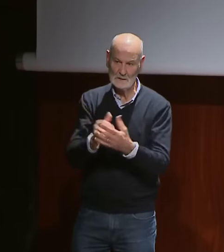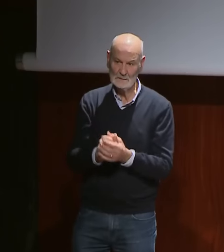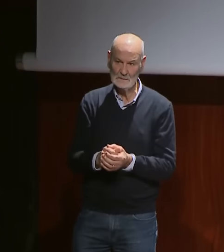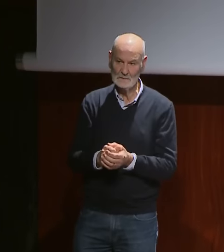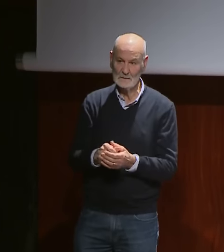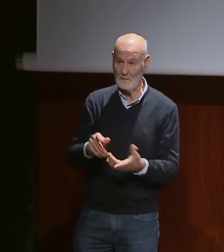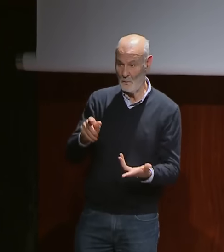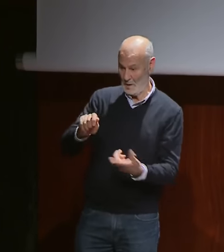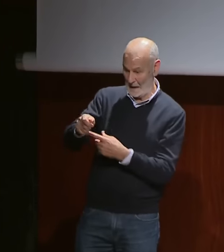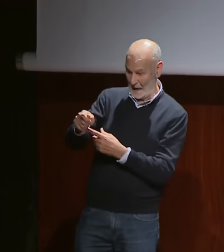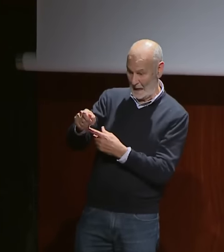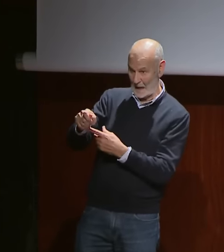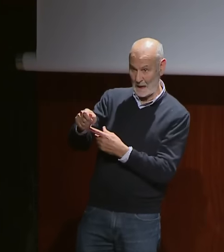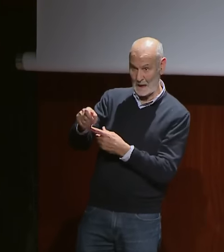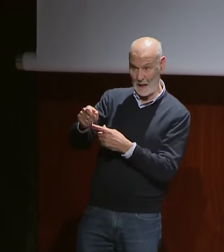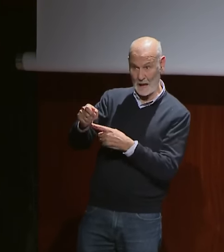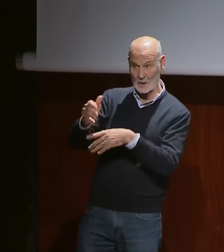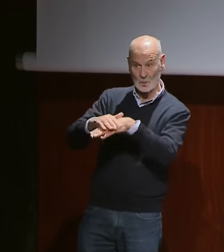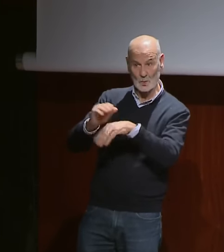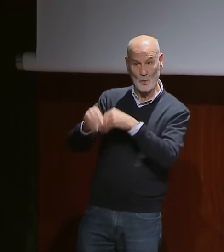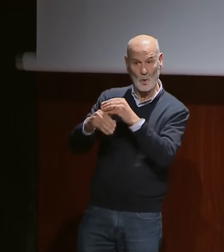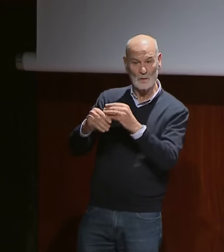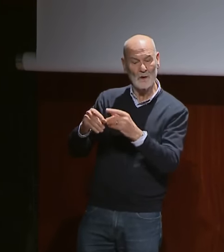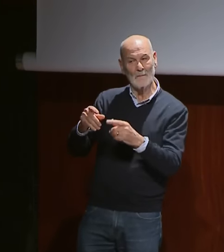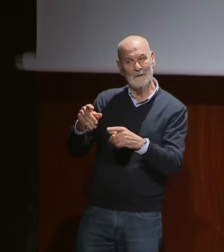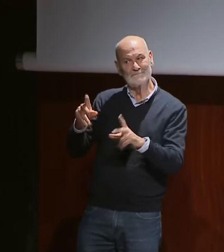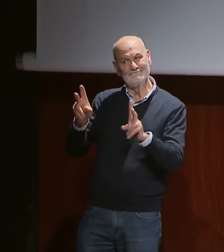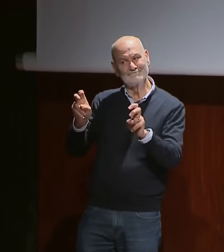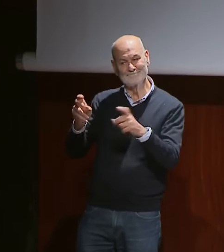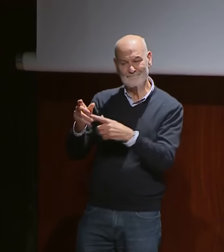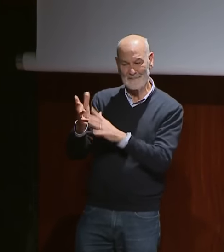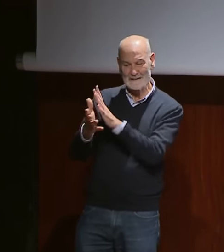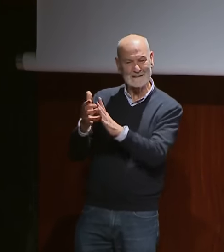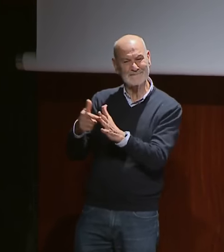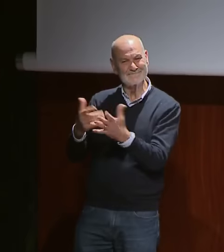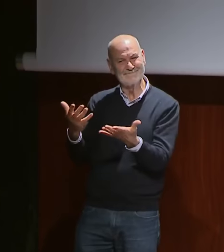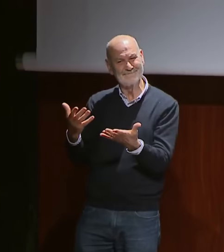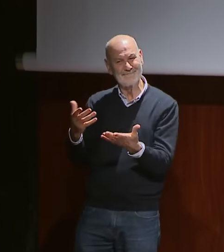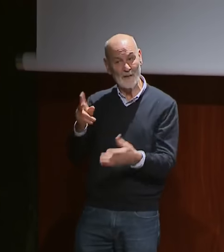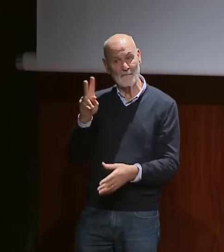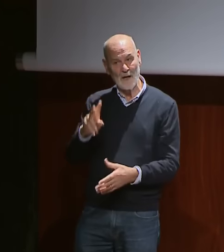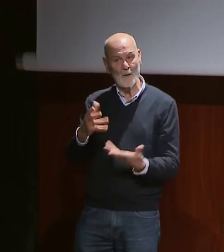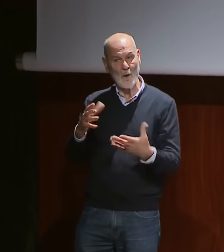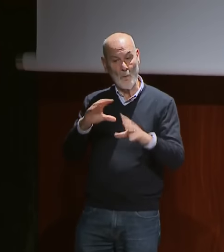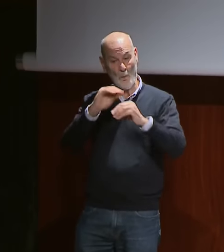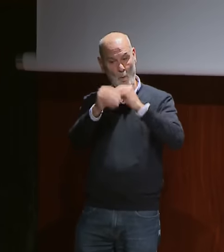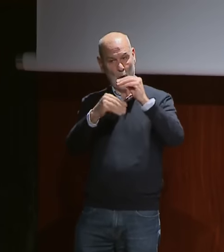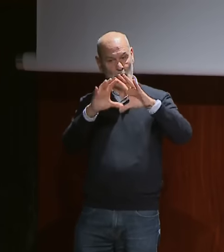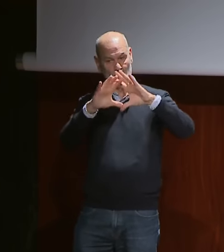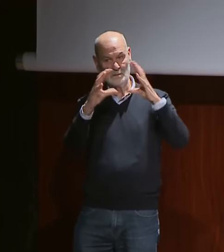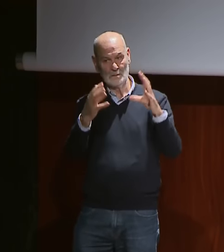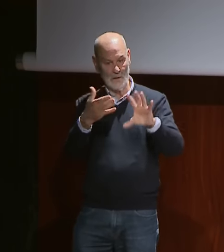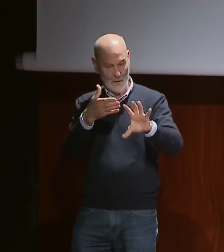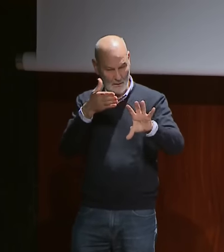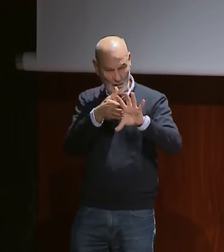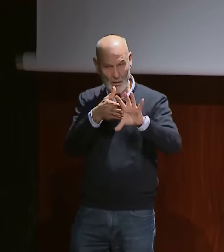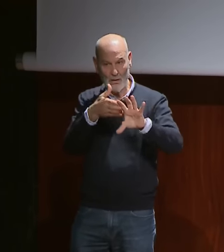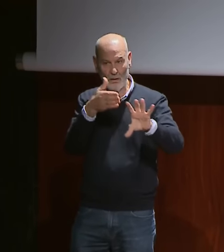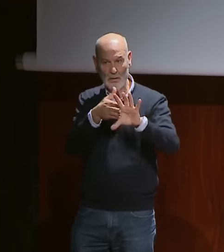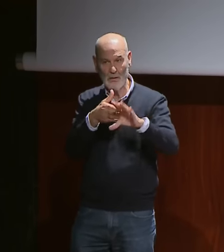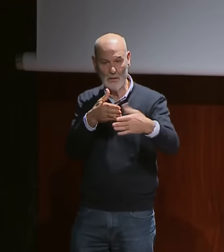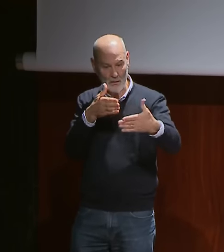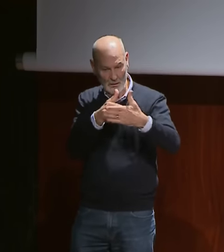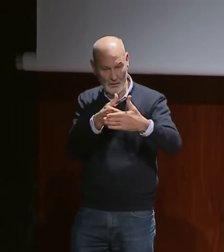de ma vie pour raconter ma vie, mais peut-être amener d'autres personnes à se trouver et à